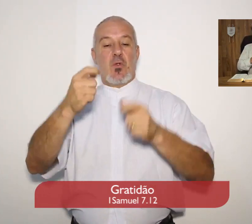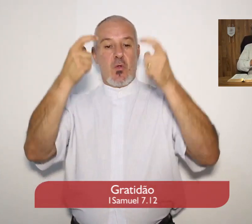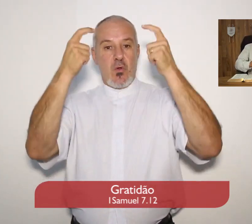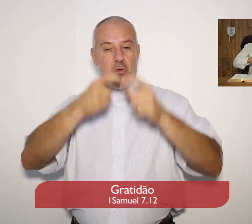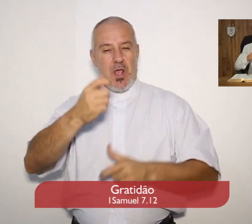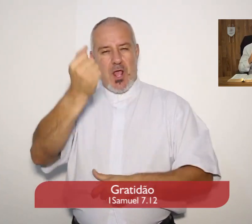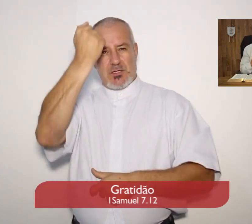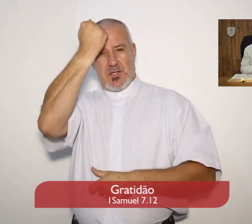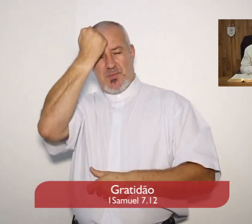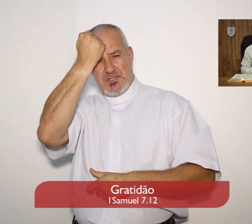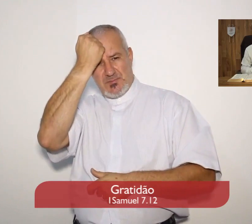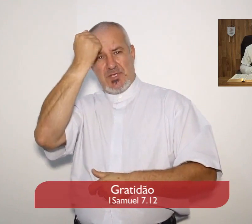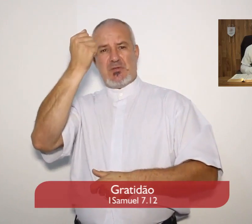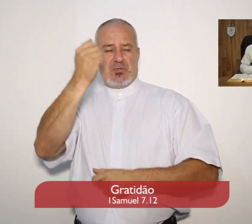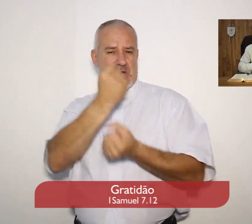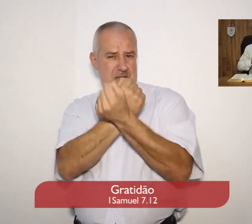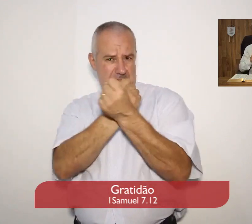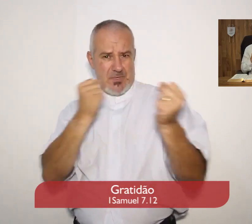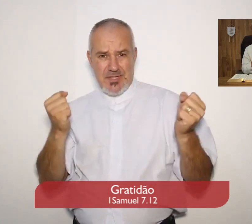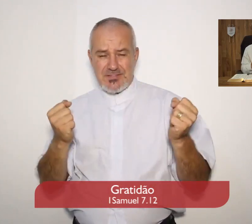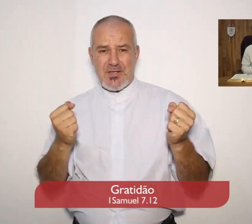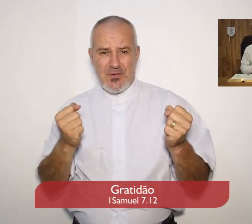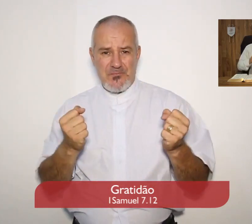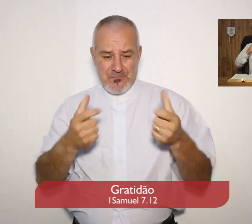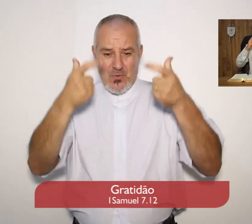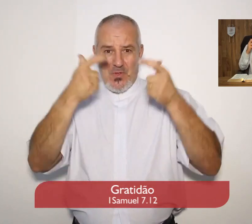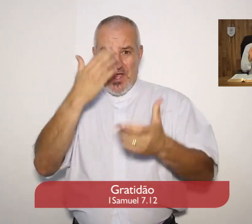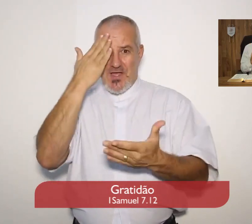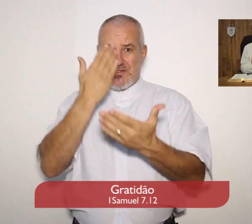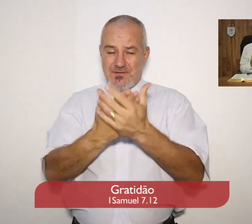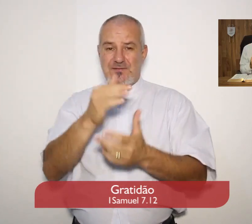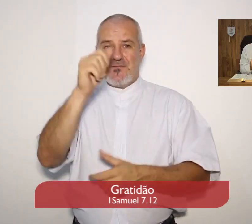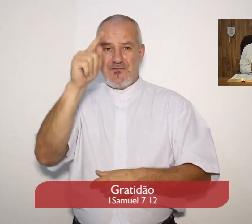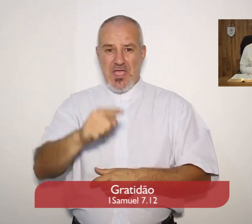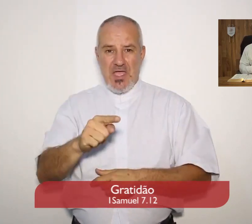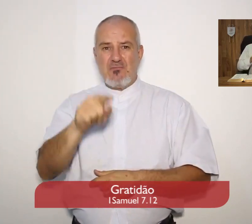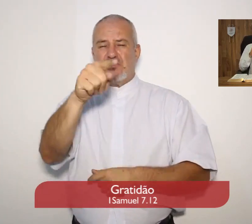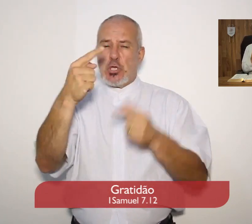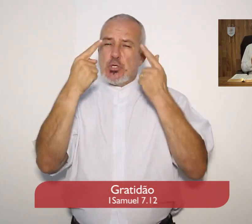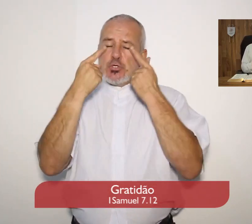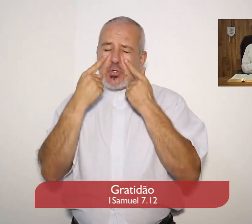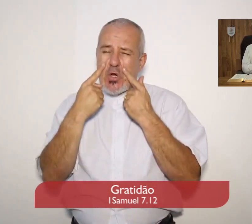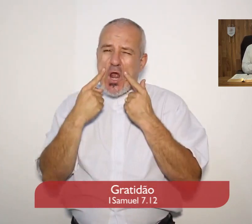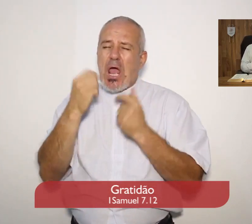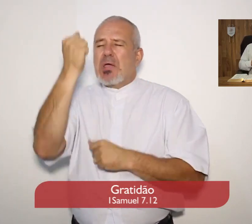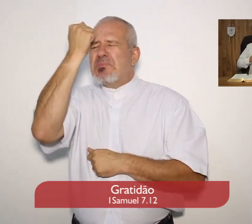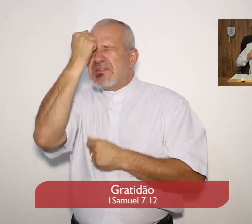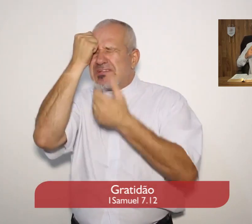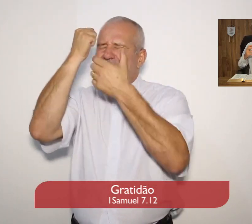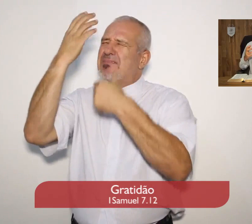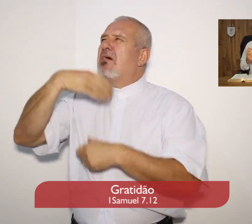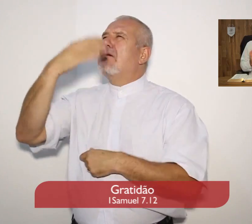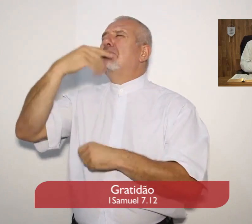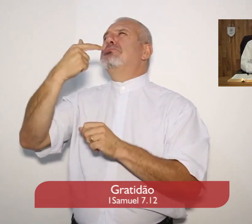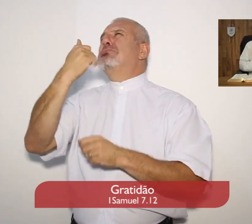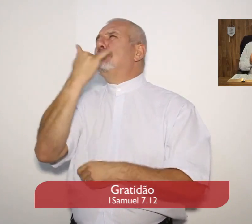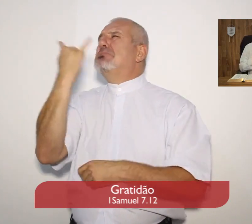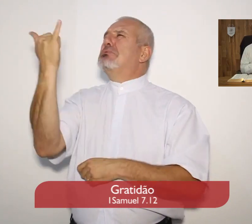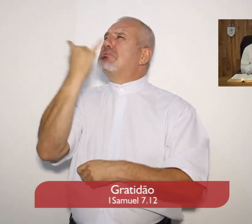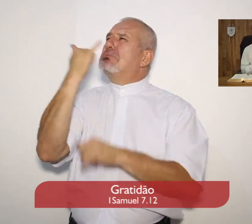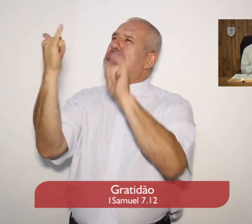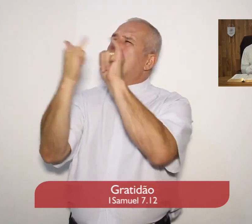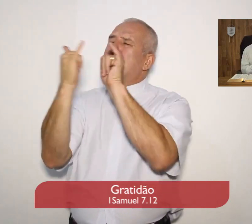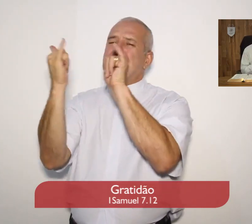é uma ambiência de fé, é uma ambiência de lágrimas, é uma ambiência no qual Deus quer